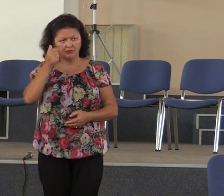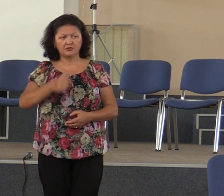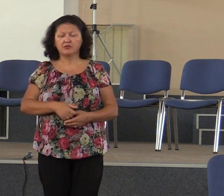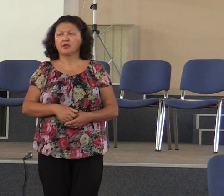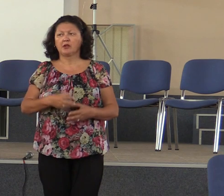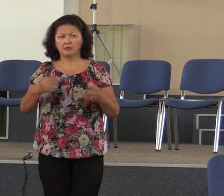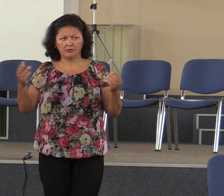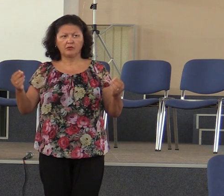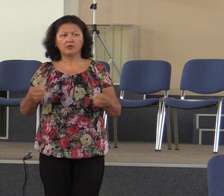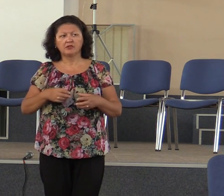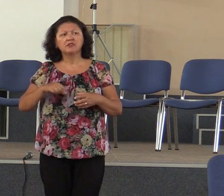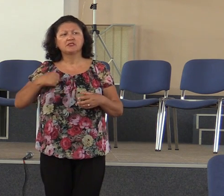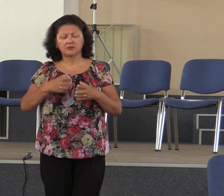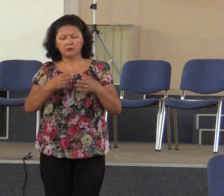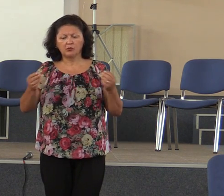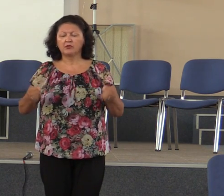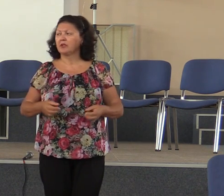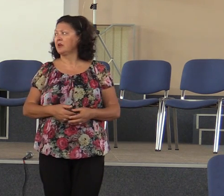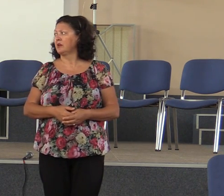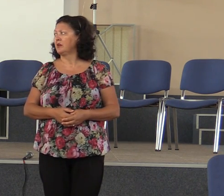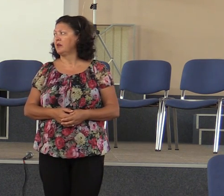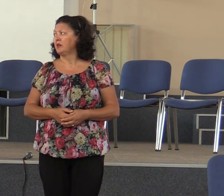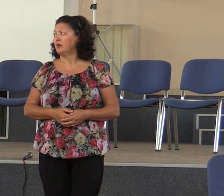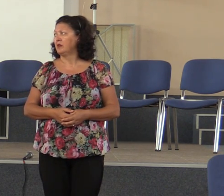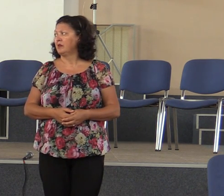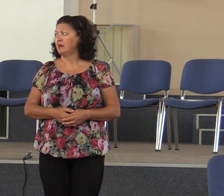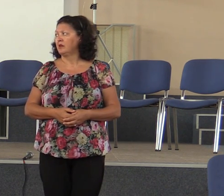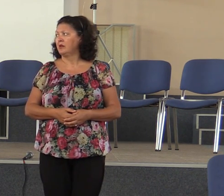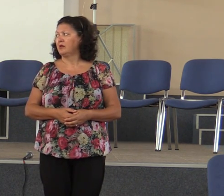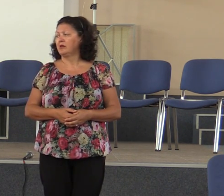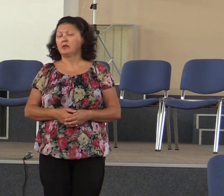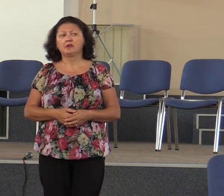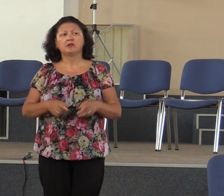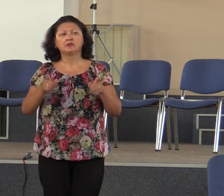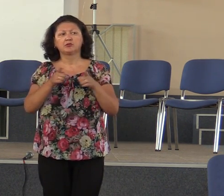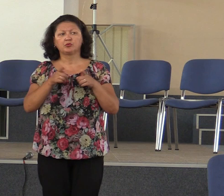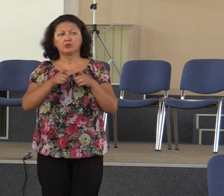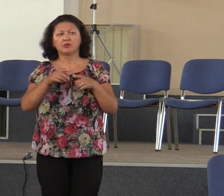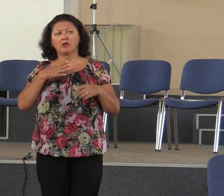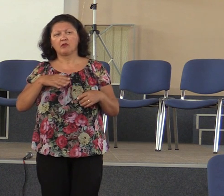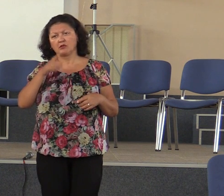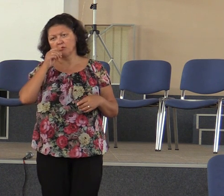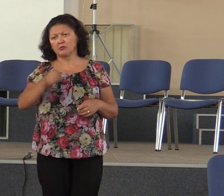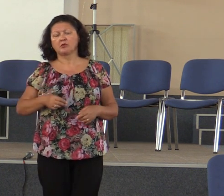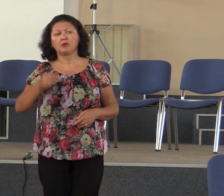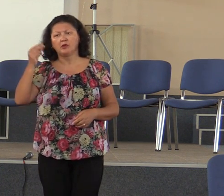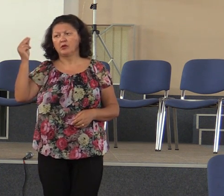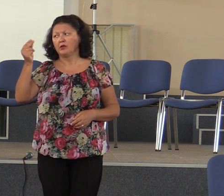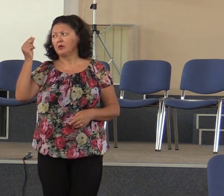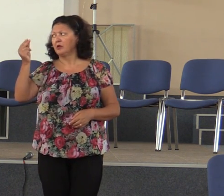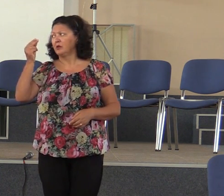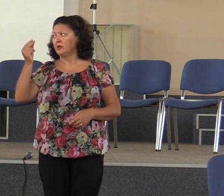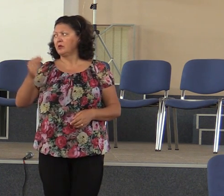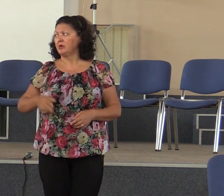E multe de spus. Sunt multe de spus aici. Dar vreau scurt să spun că Dumnezeu îi